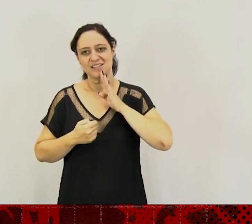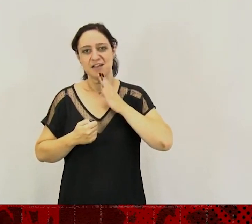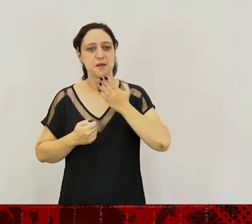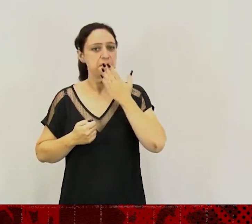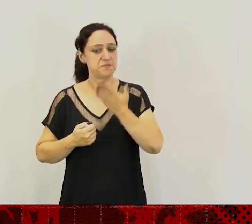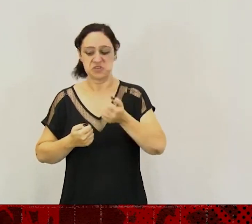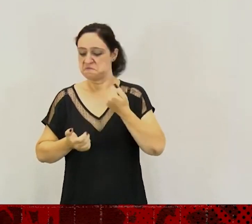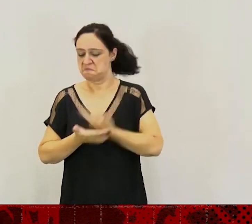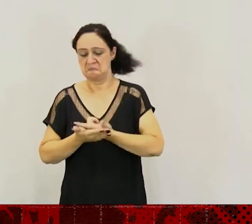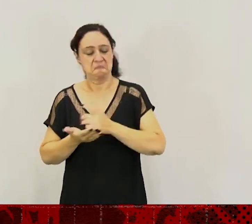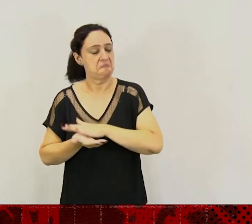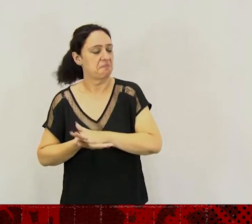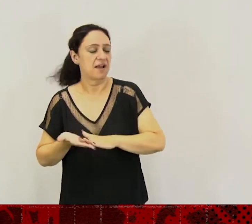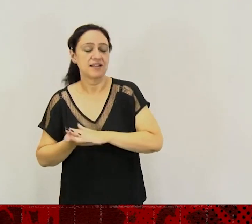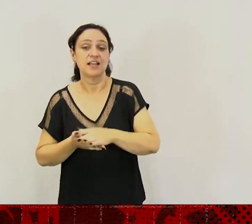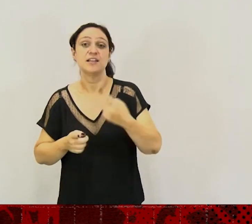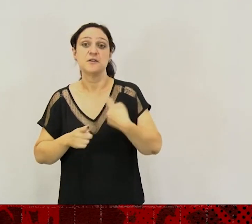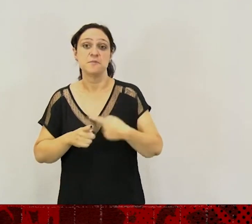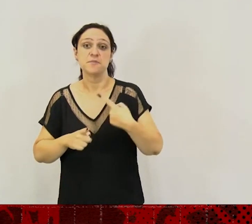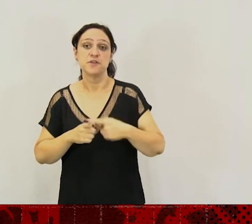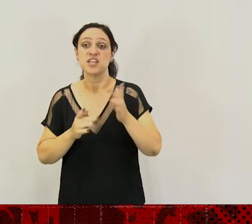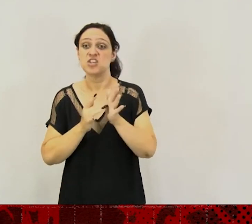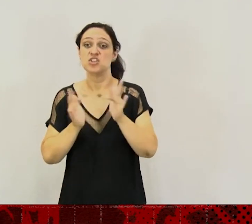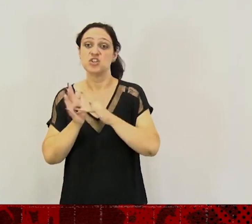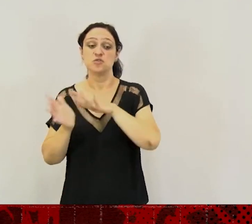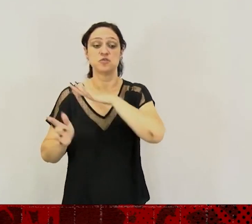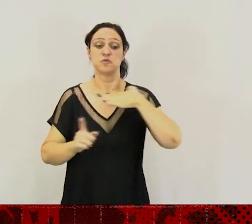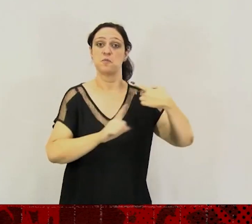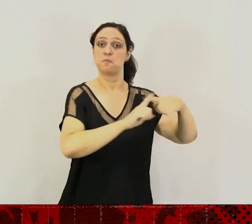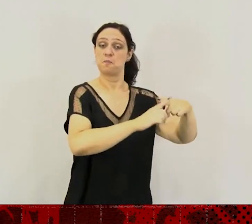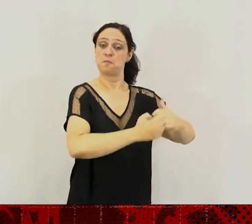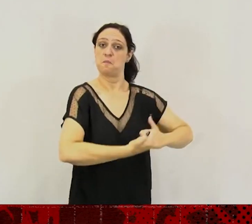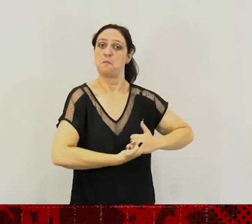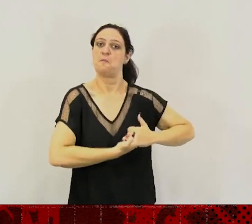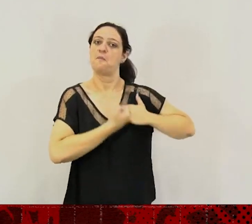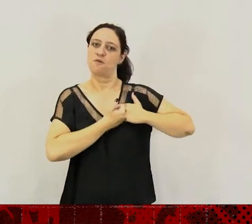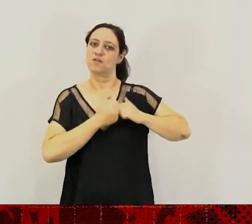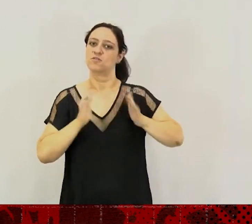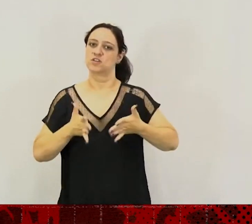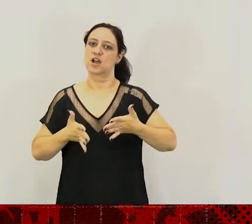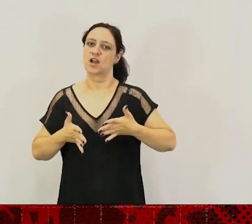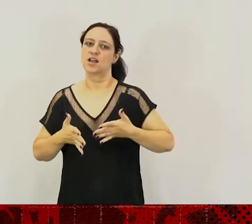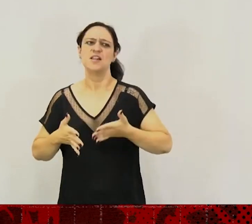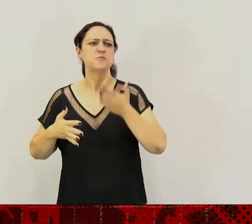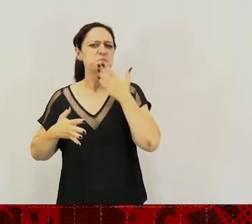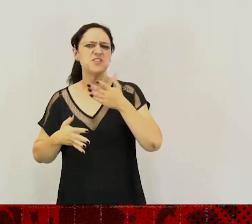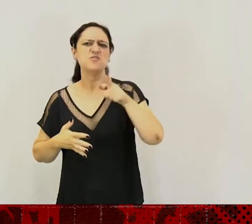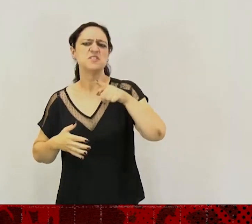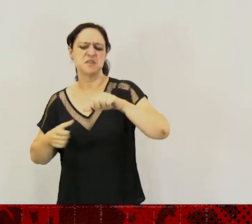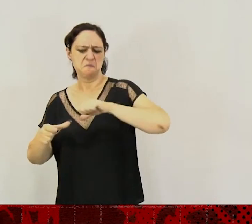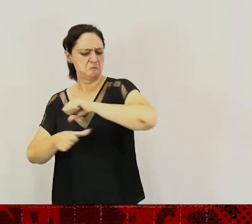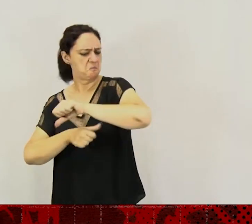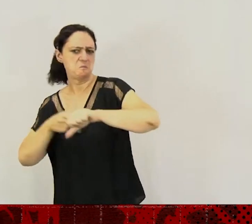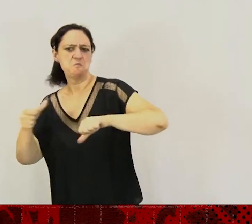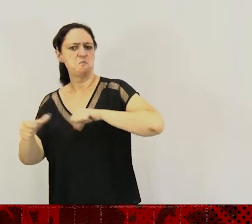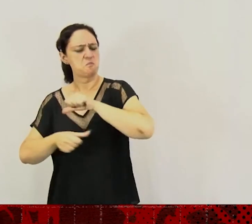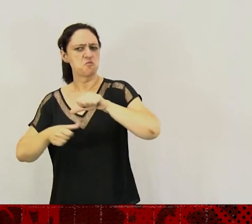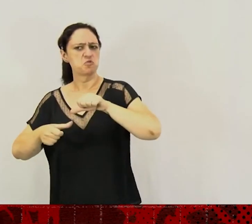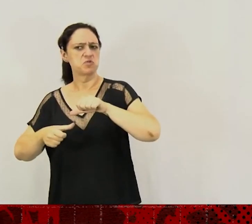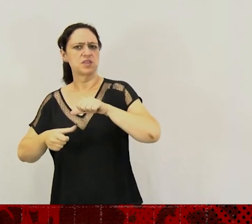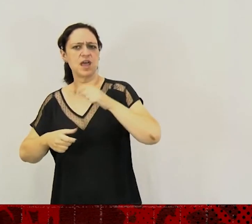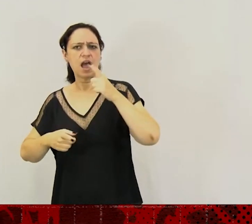exigiu nada de nós. Ele não exigiu que você mudasse seu comportamento, Ele não exigiu que você melhorasse